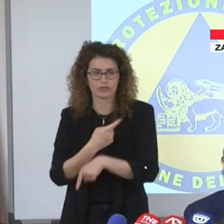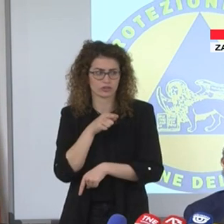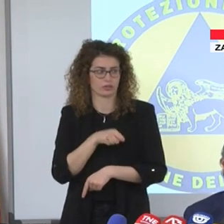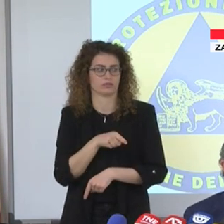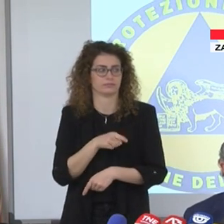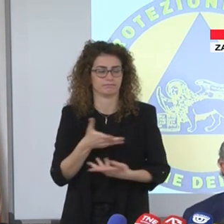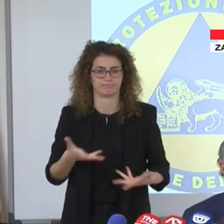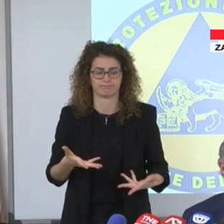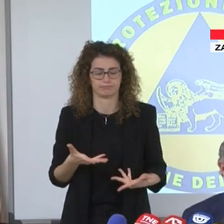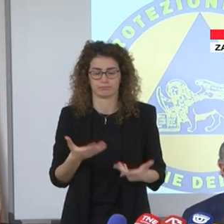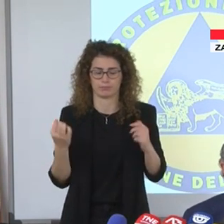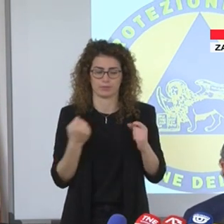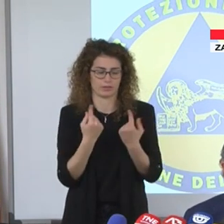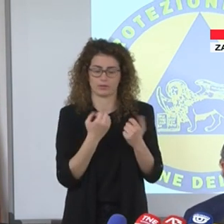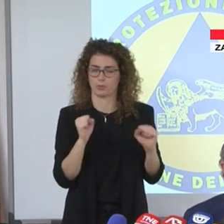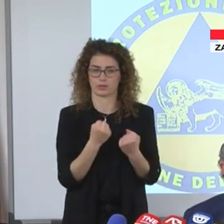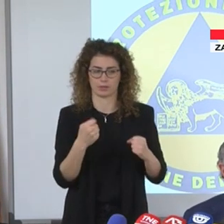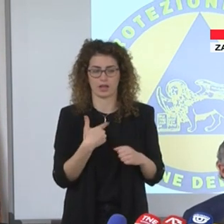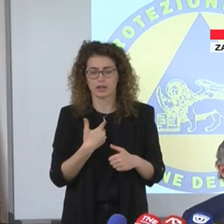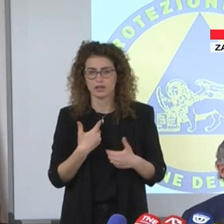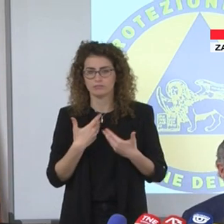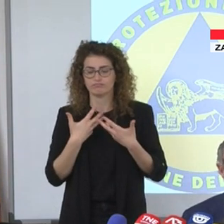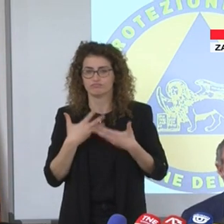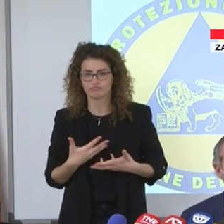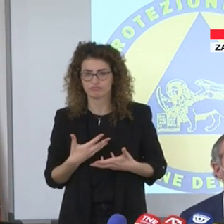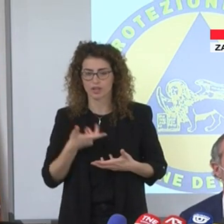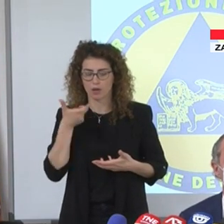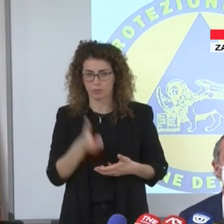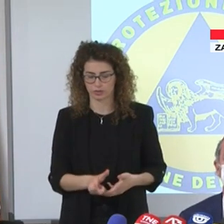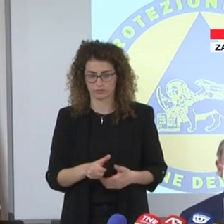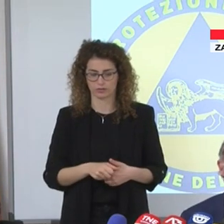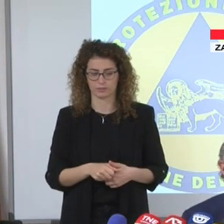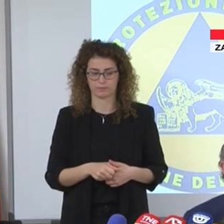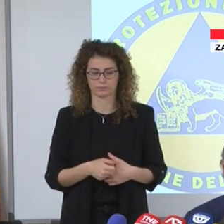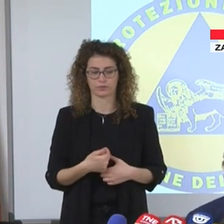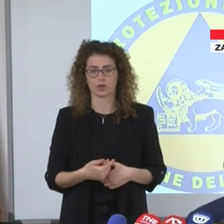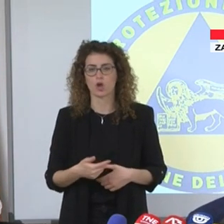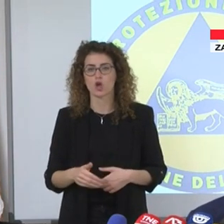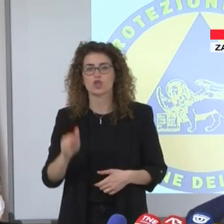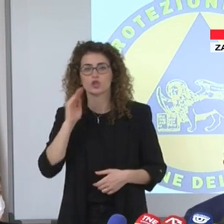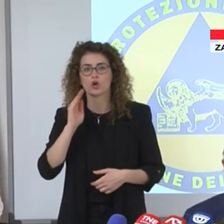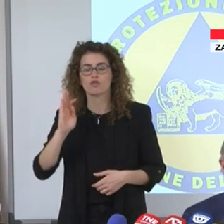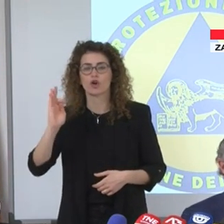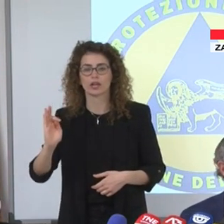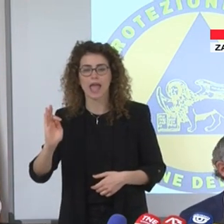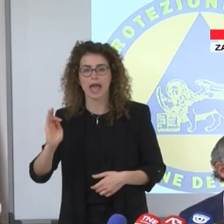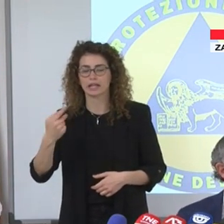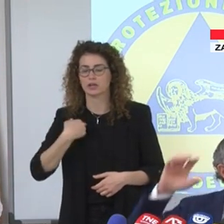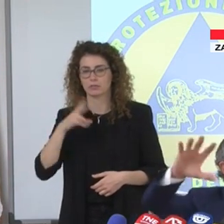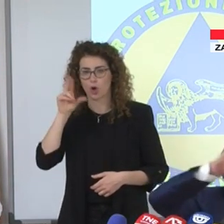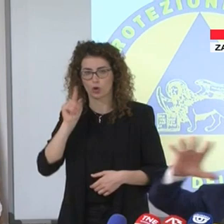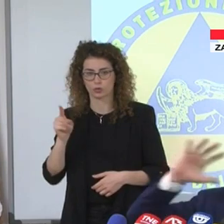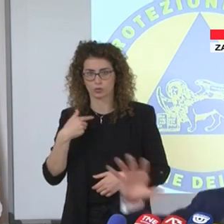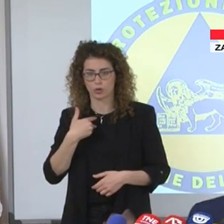ma soprattutto, guardate, io ci sono rimasto male, ve lo dico, perché immaginavo che dopo aver visto, il signor Forieri io non lo conosco, dopo aver visto il suo